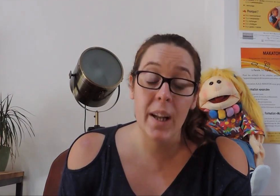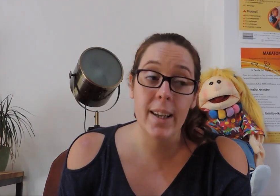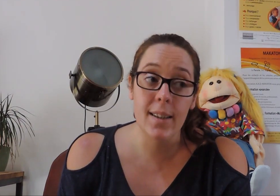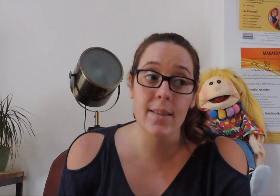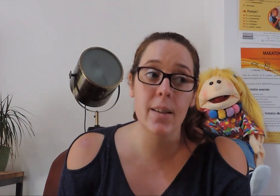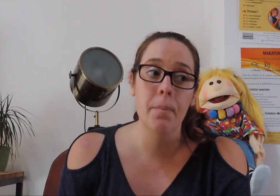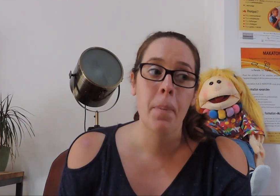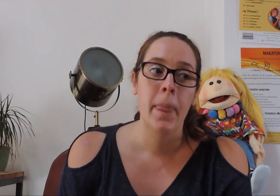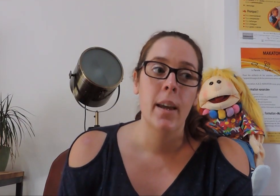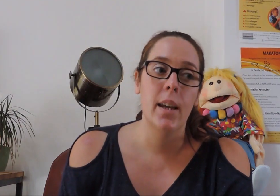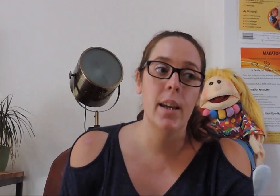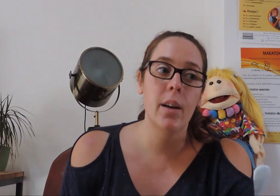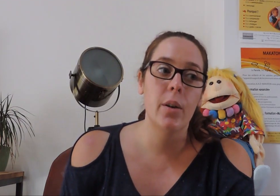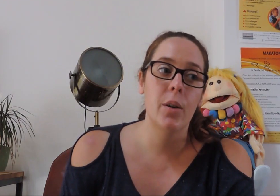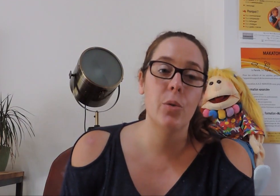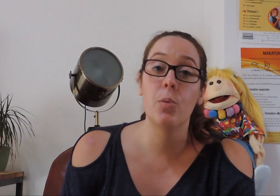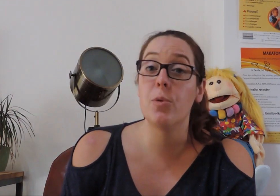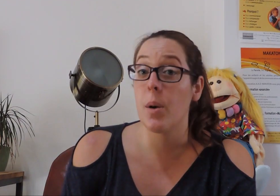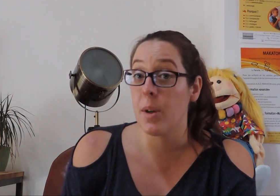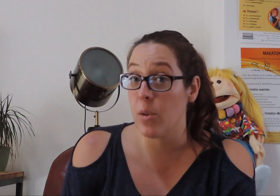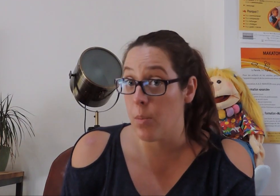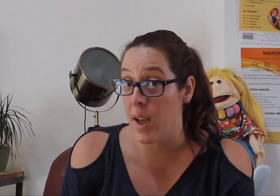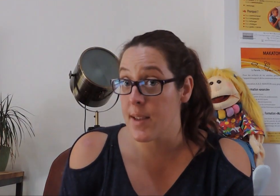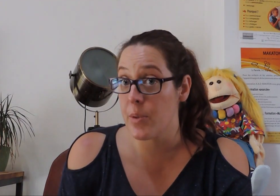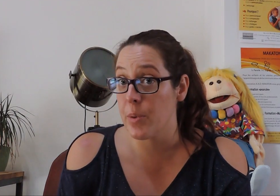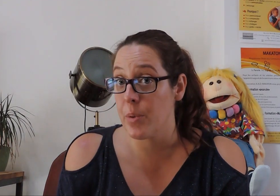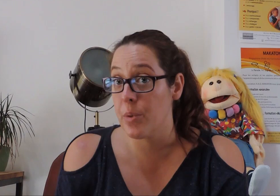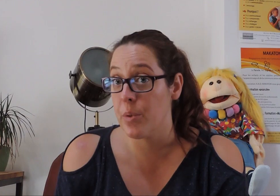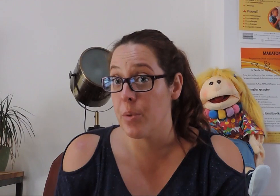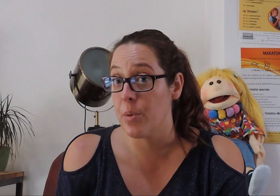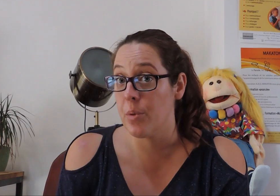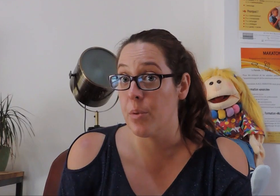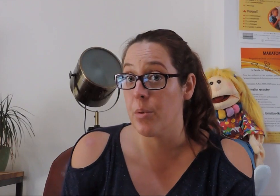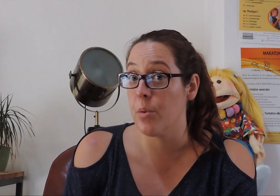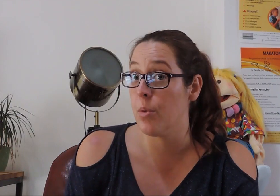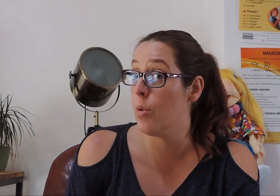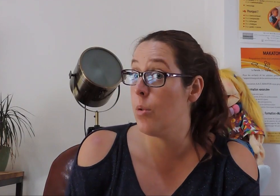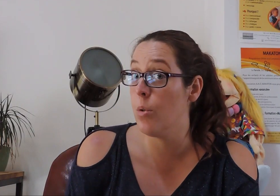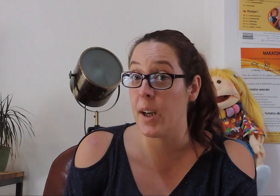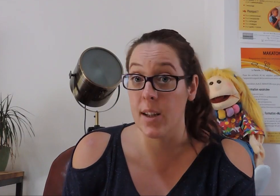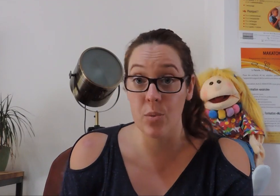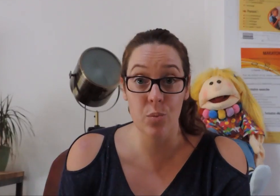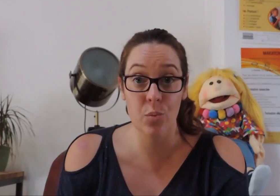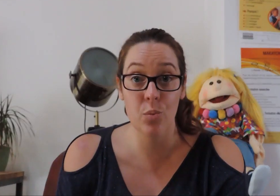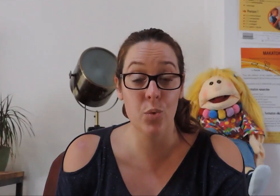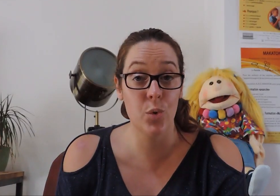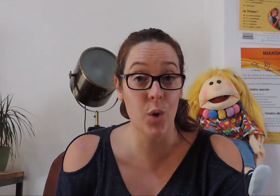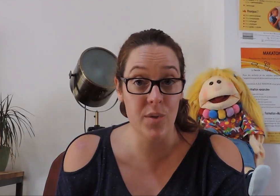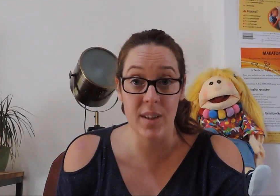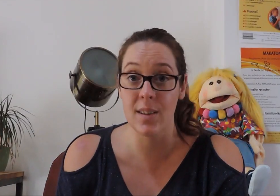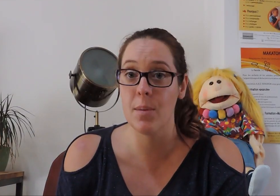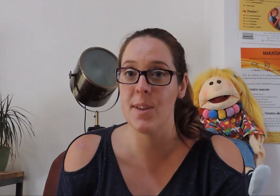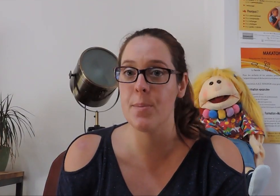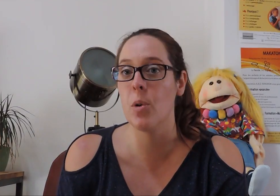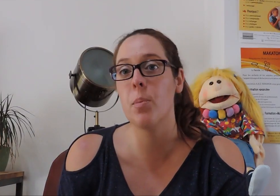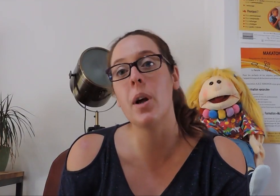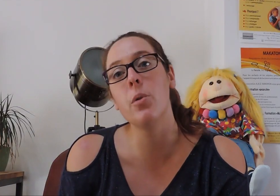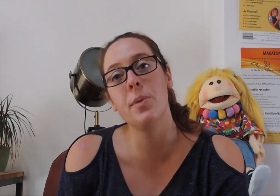2015 et euh de pouvoir mettre en place euh euh le makaton dans cet établissement par le